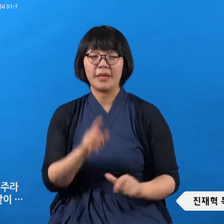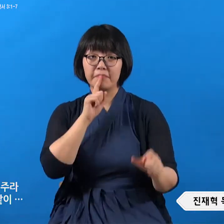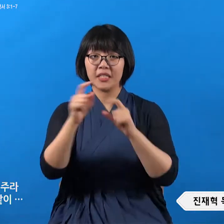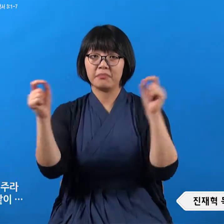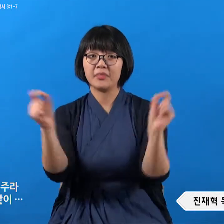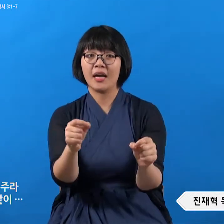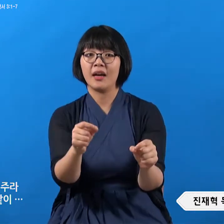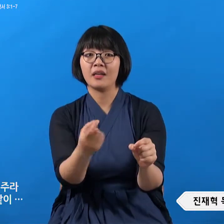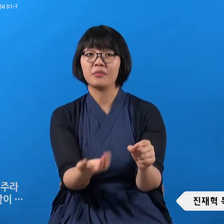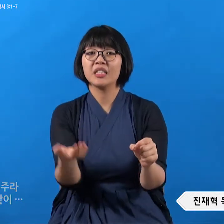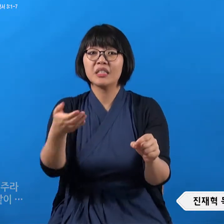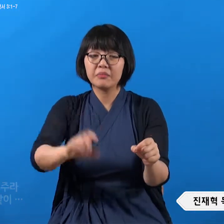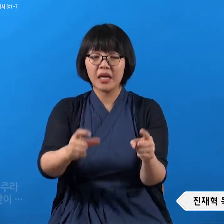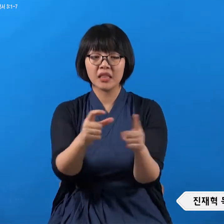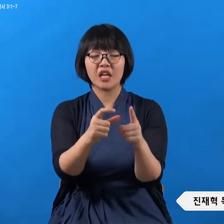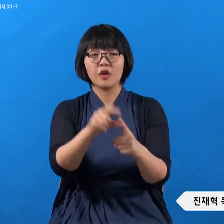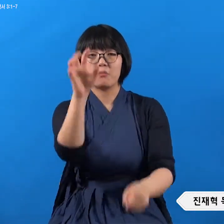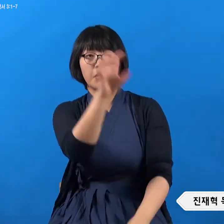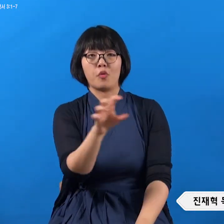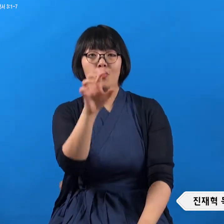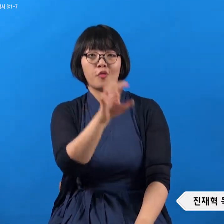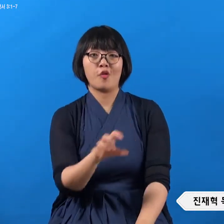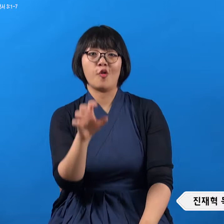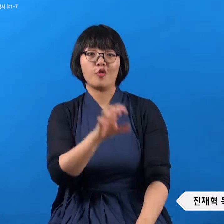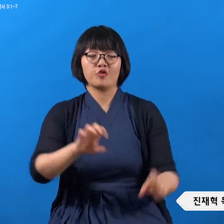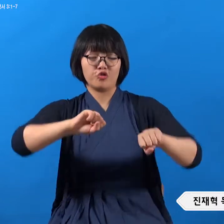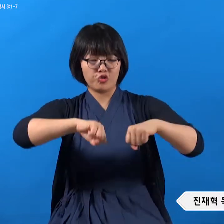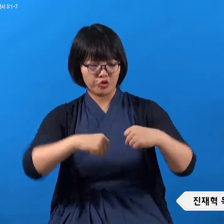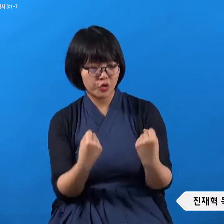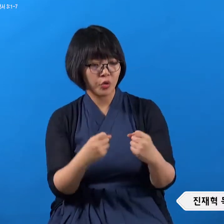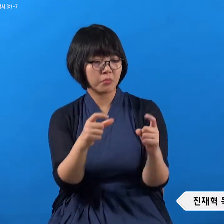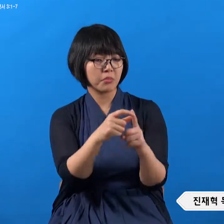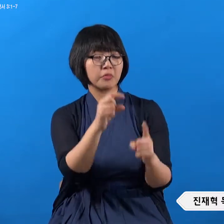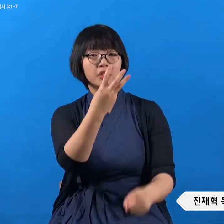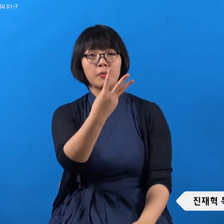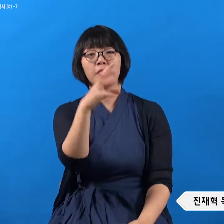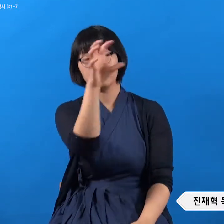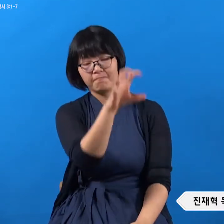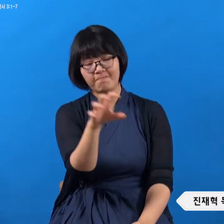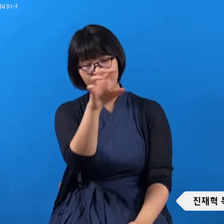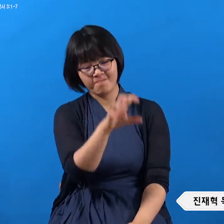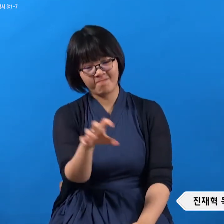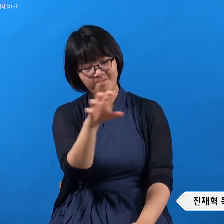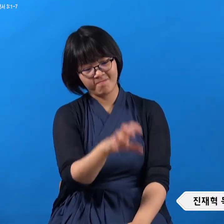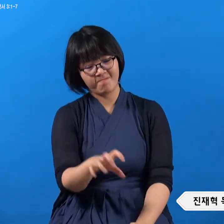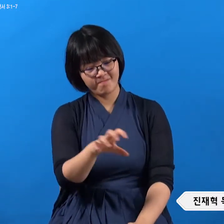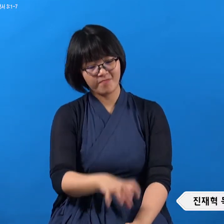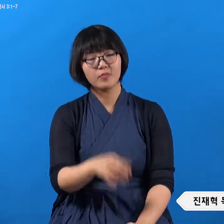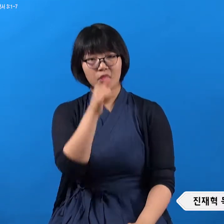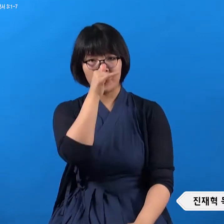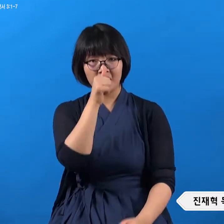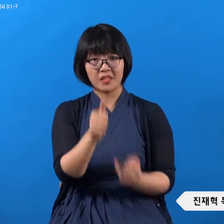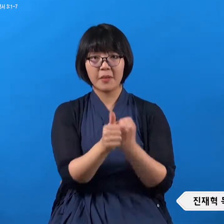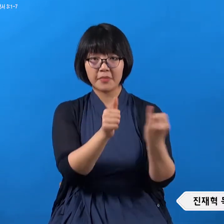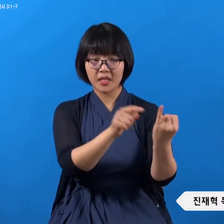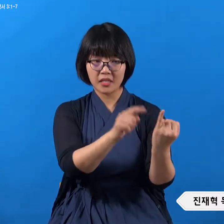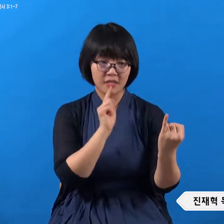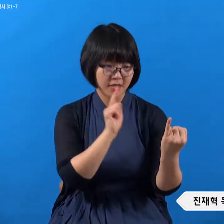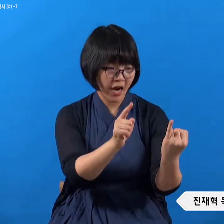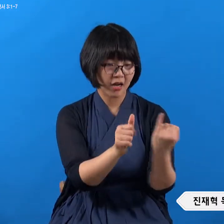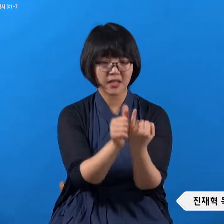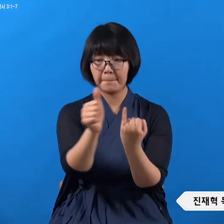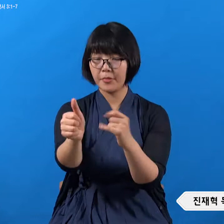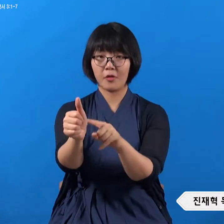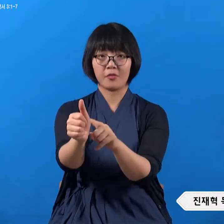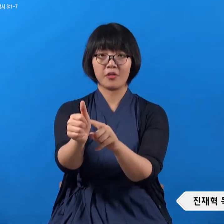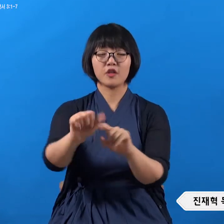가운데 3번이나 연속해서 순종하여 라고 말씀하시며 아내들이여